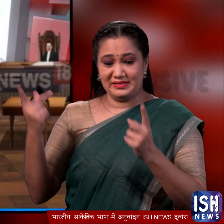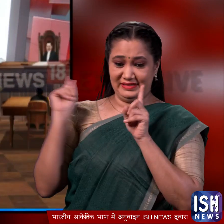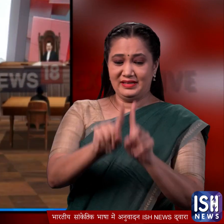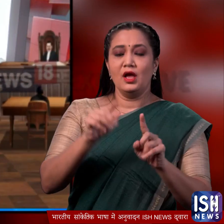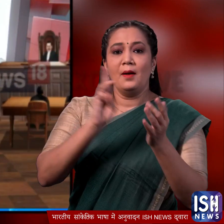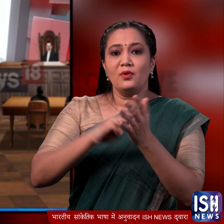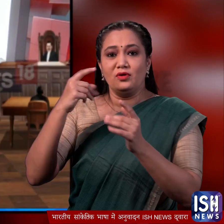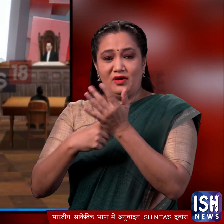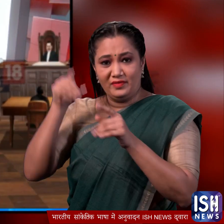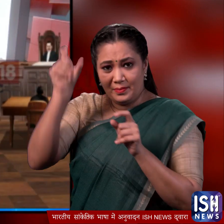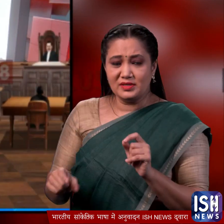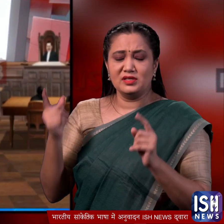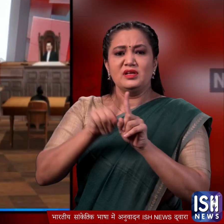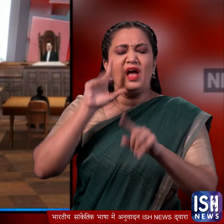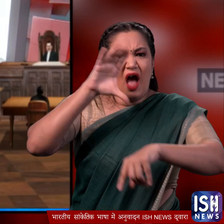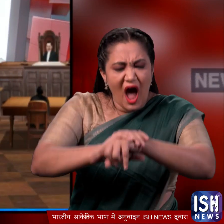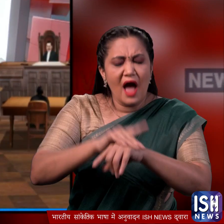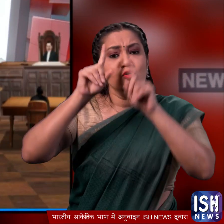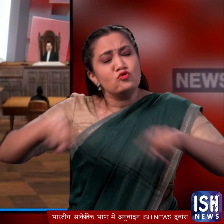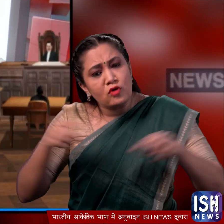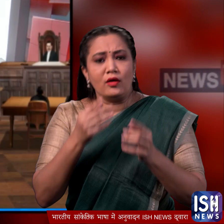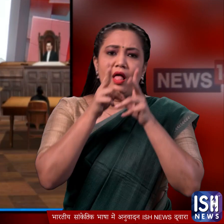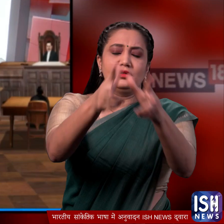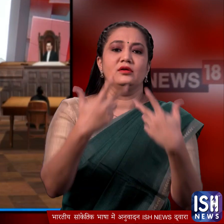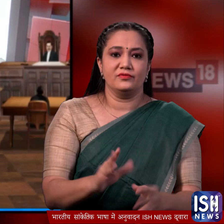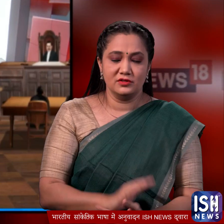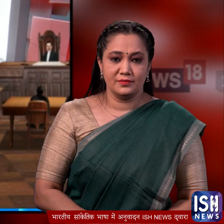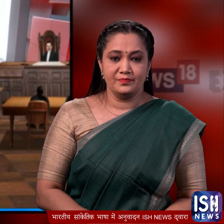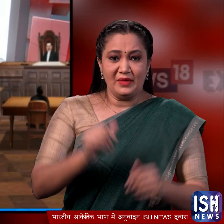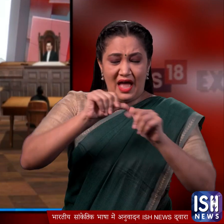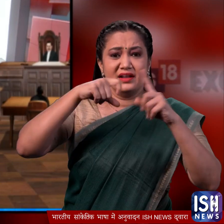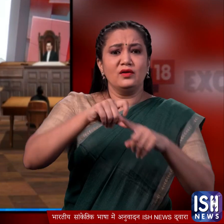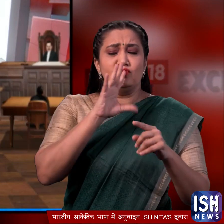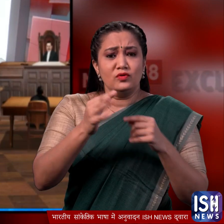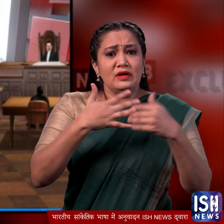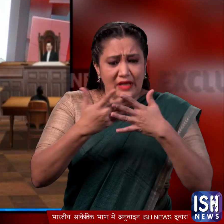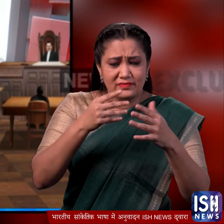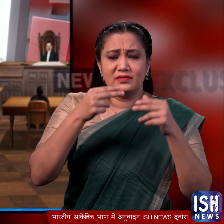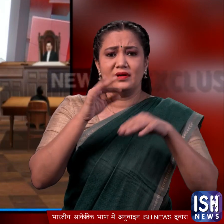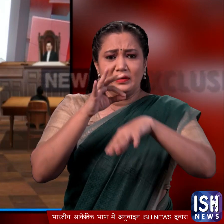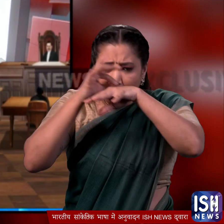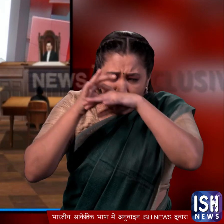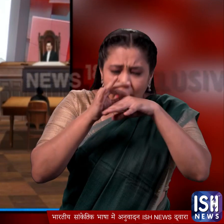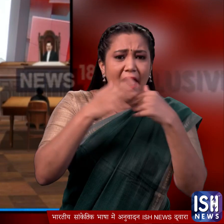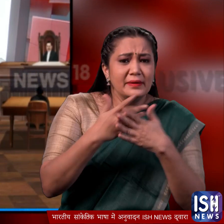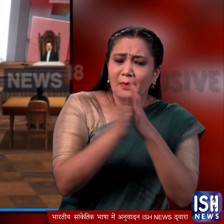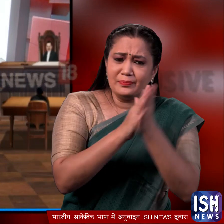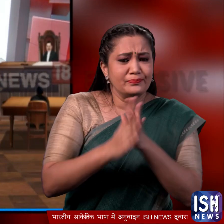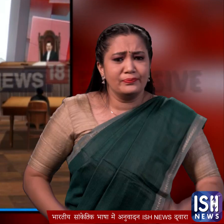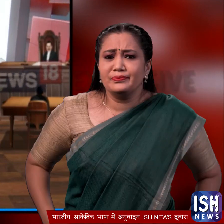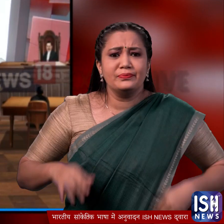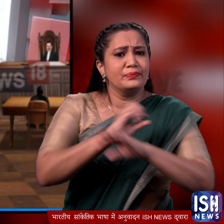रहे मुकुल रोहतगी ने आर्यन की गिरफ्तारी पर ही सवाल खड़े कर दिए और यह कहा कि आर्यन खान के पास से न तो ड्रग्स